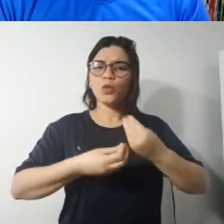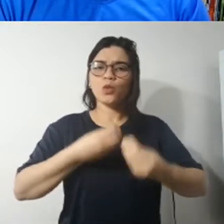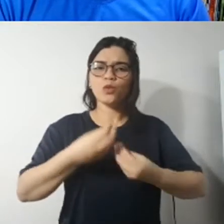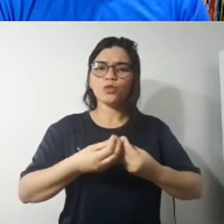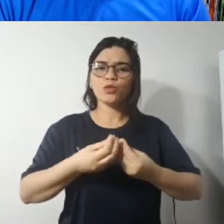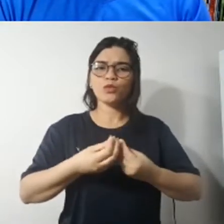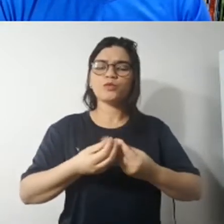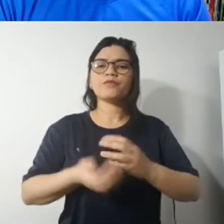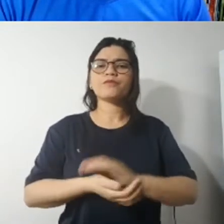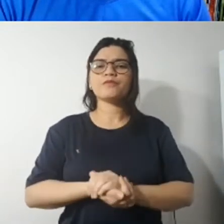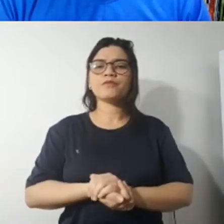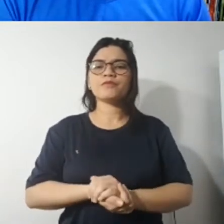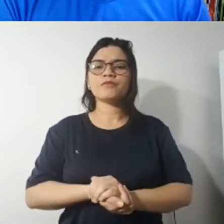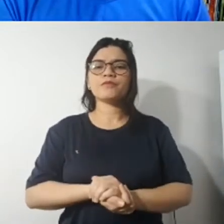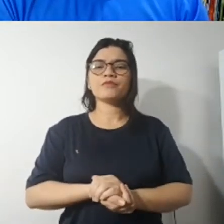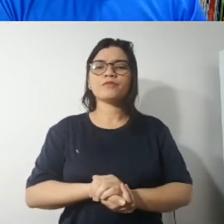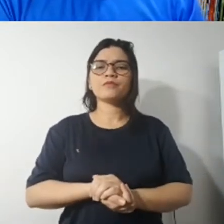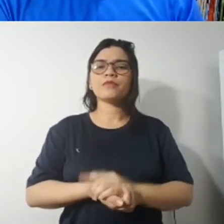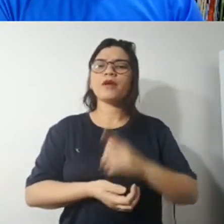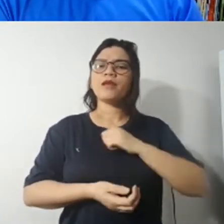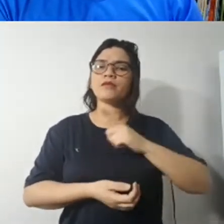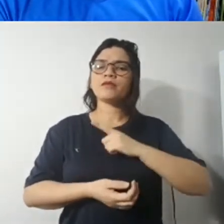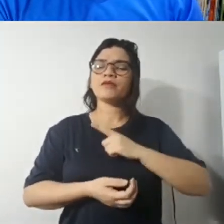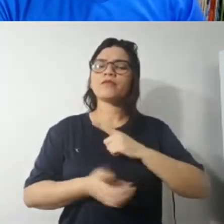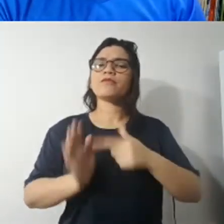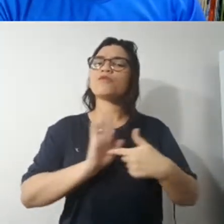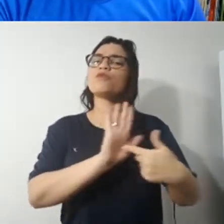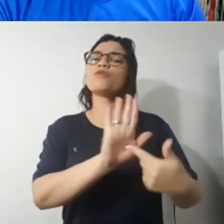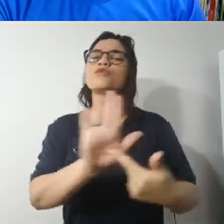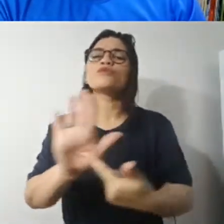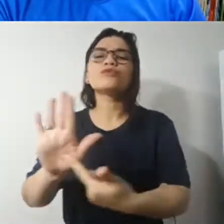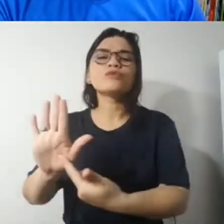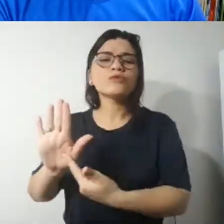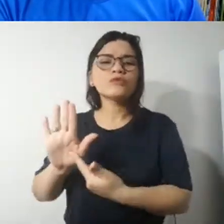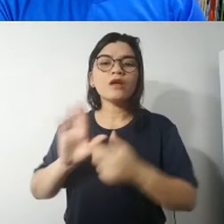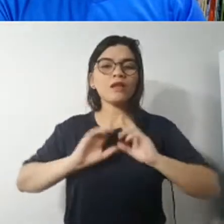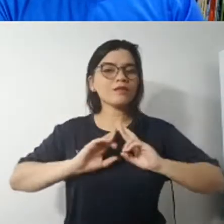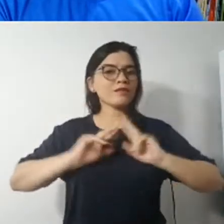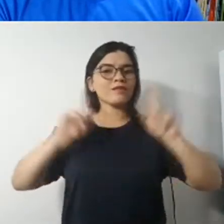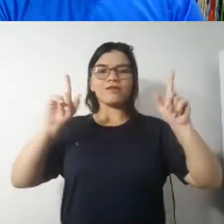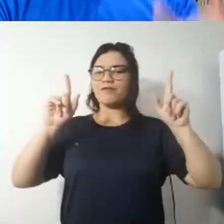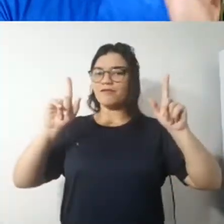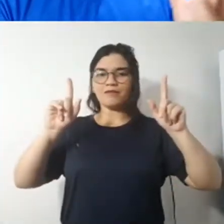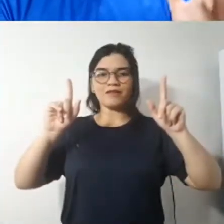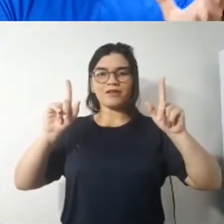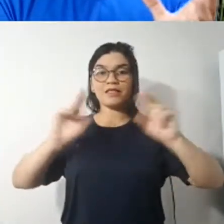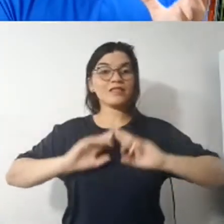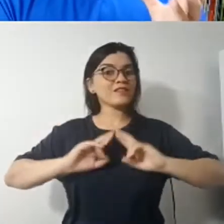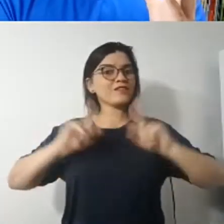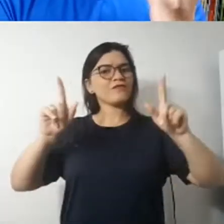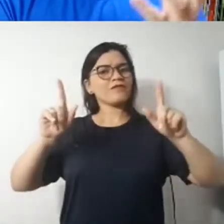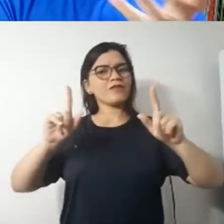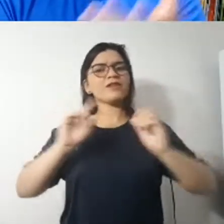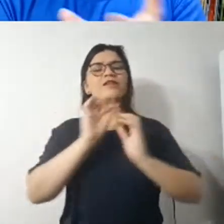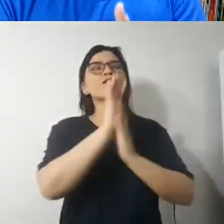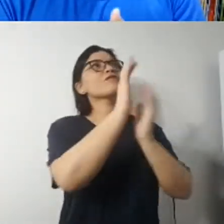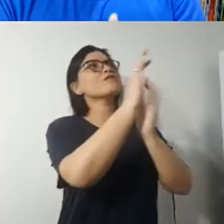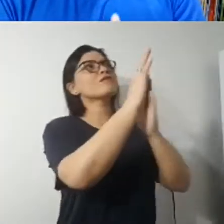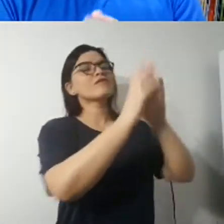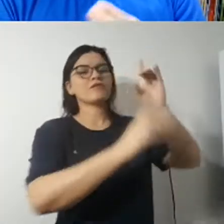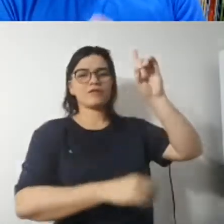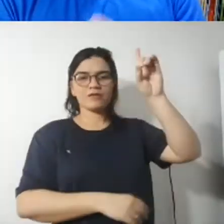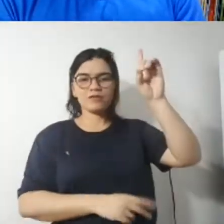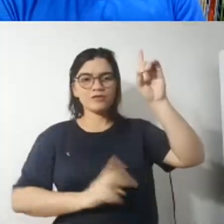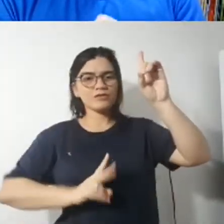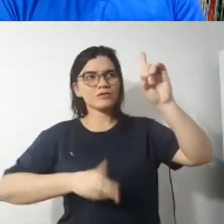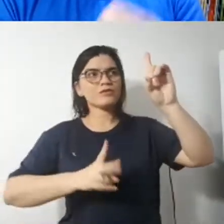maneira diferenciada, de maneira a louvar o nome de Deus. E ele nos apresentou a